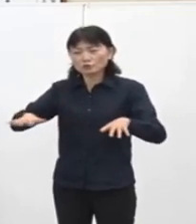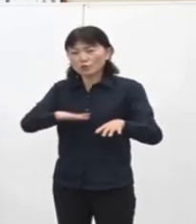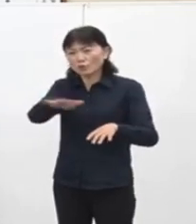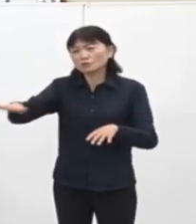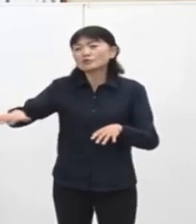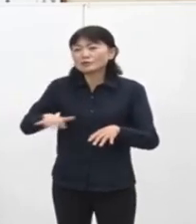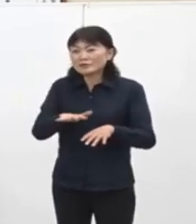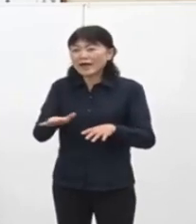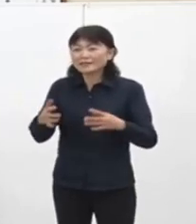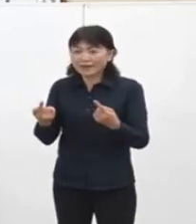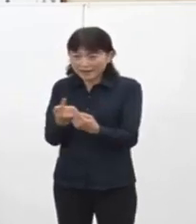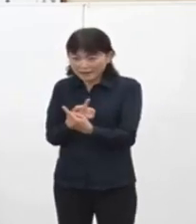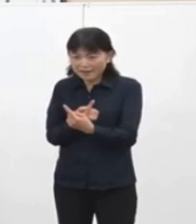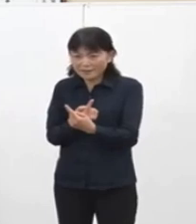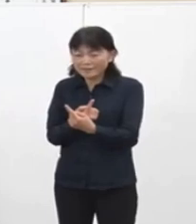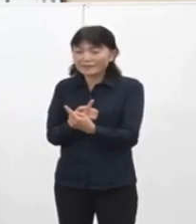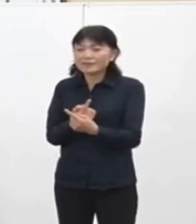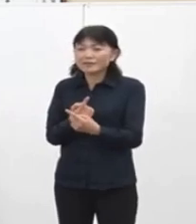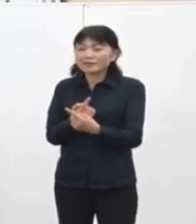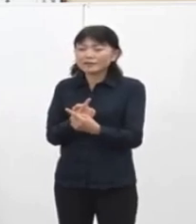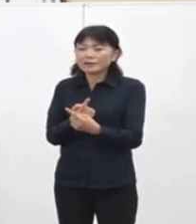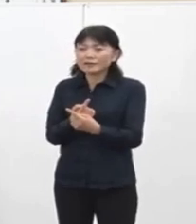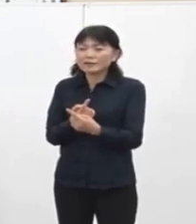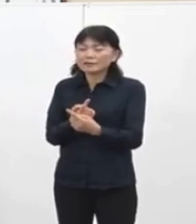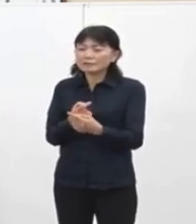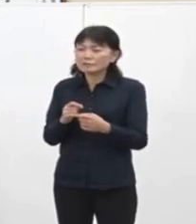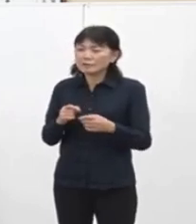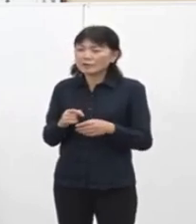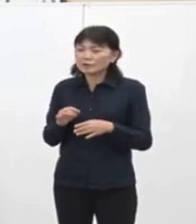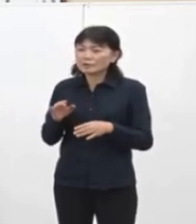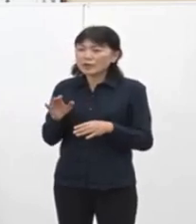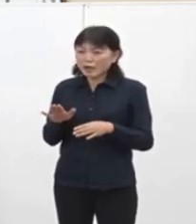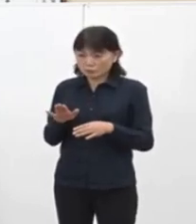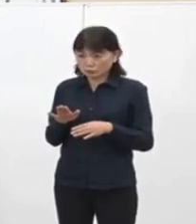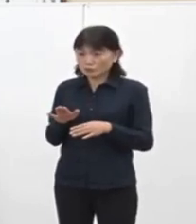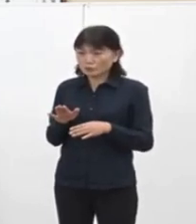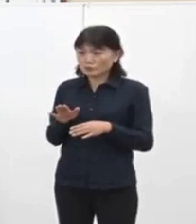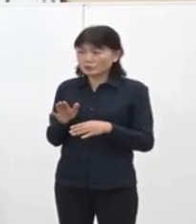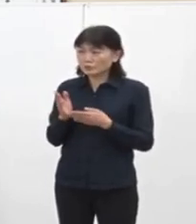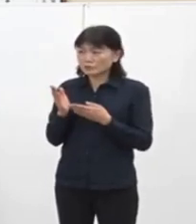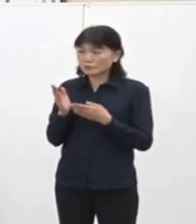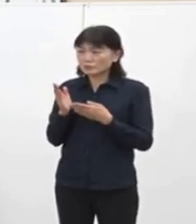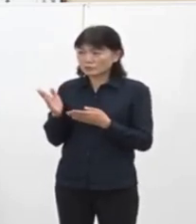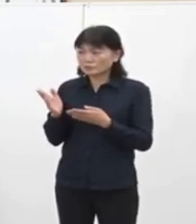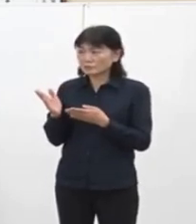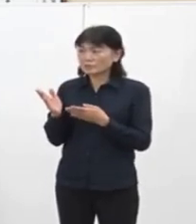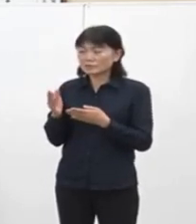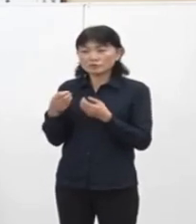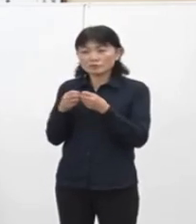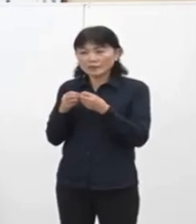は 長堀通りと、でその北側って年度建てましたっけ、あれ、